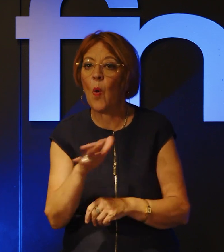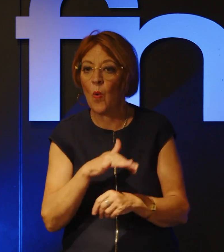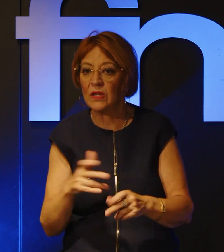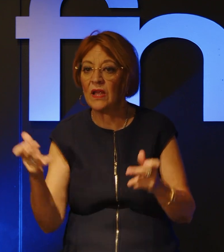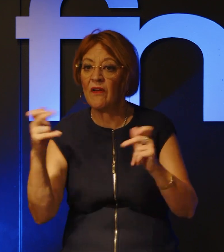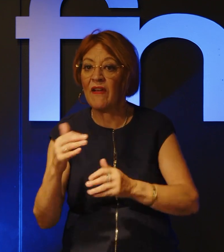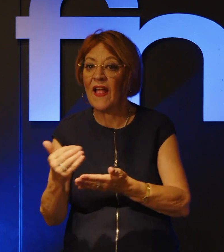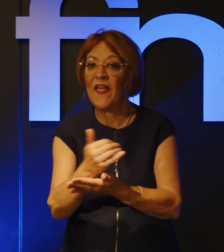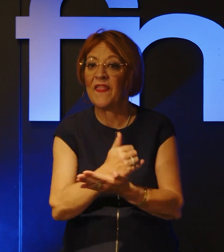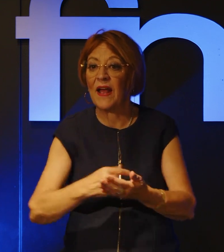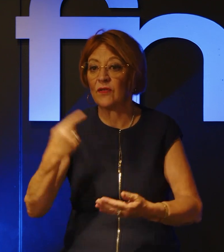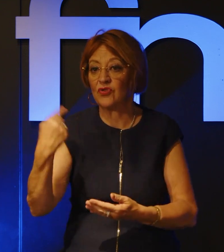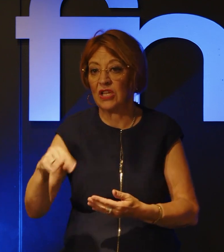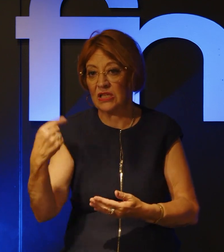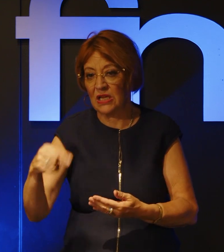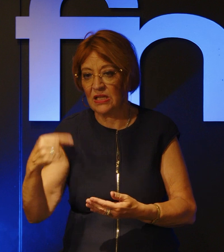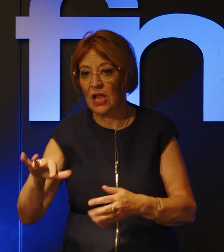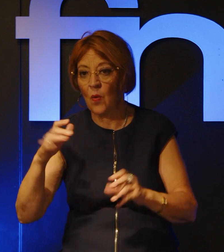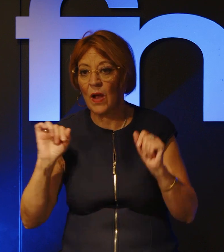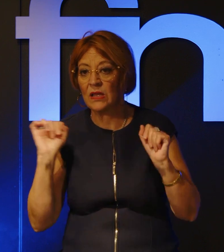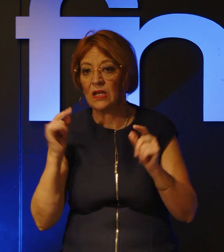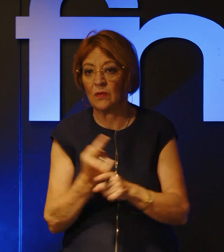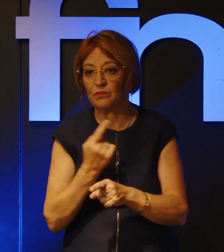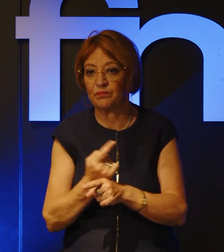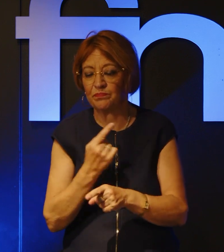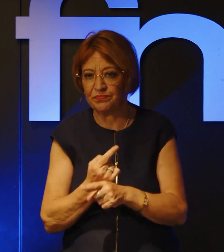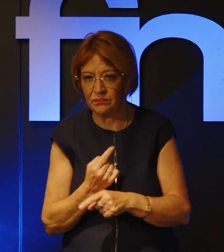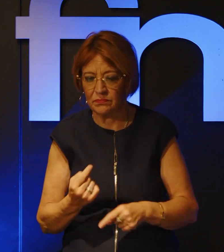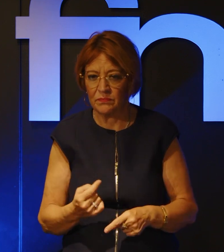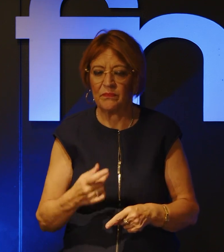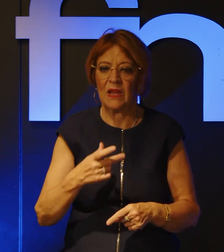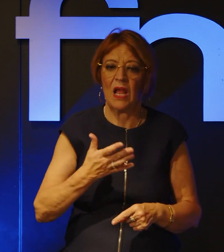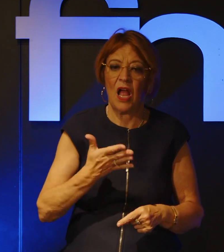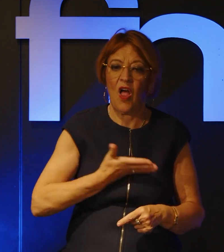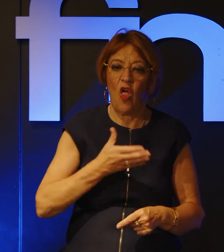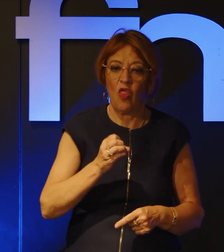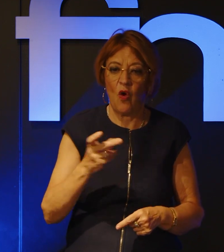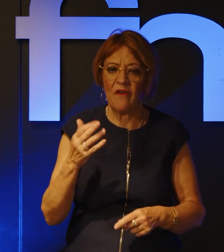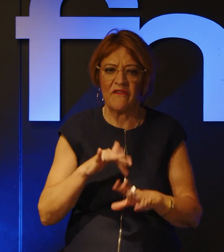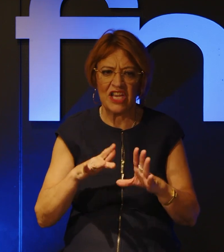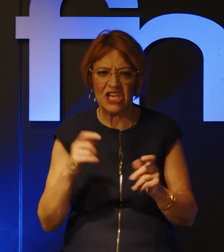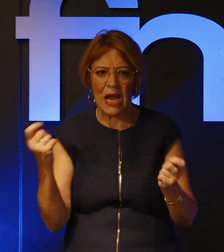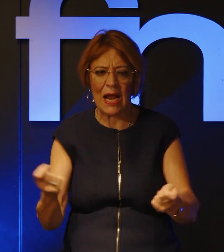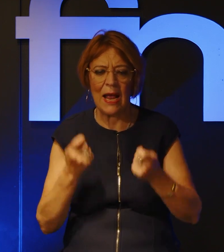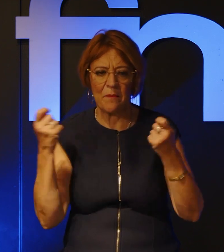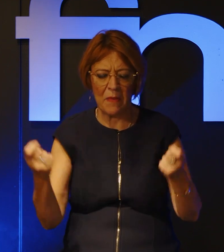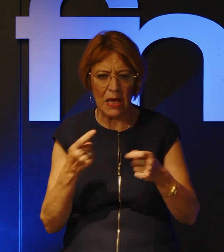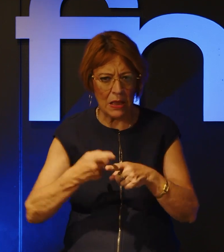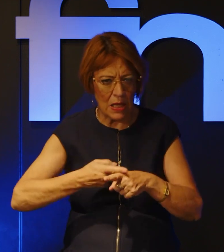dados que existem no modelo quando eles estão a ser treinados a d fez uma campanha muito interessante que é sobre